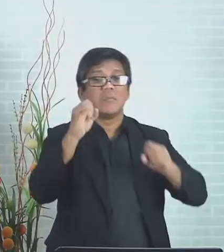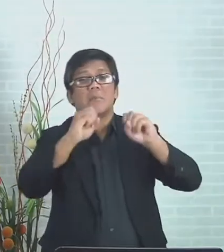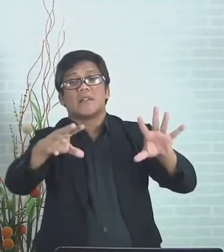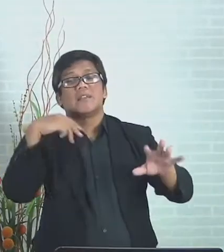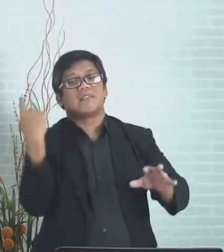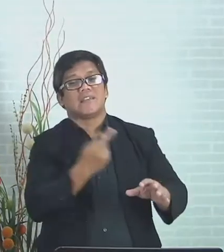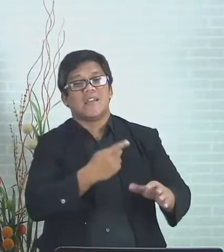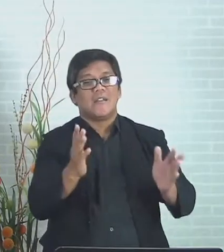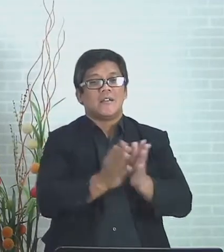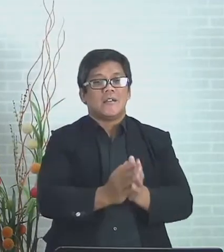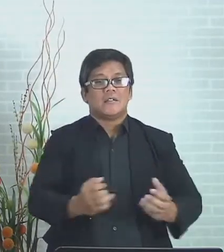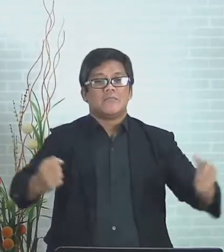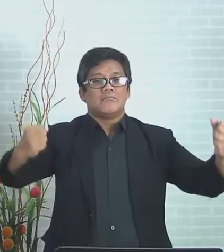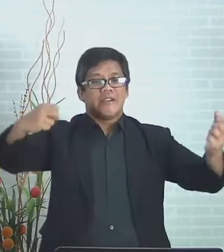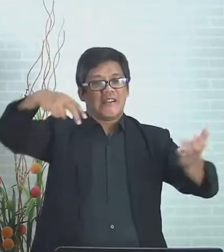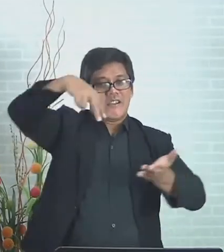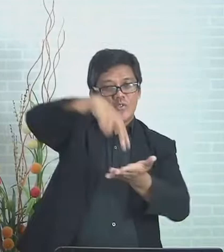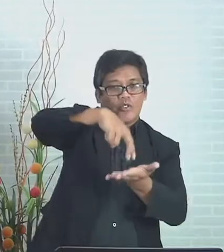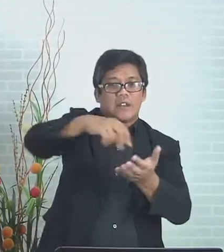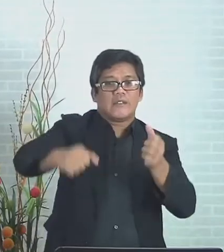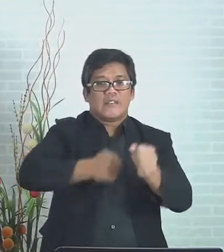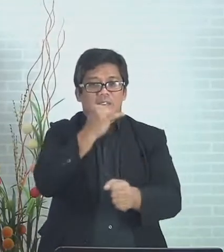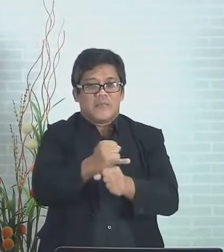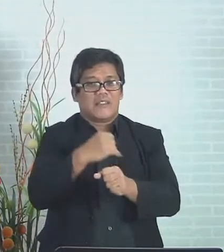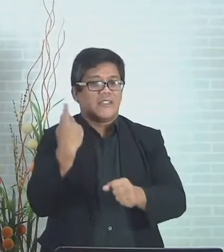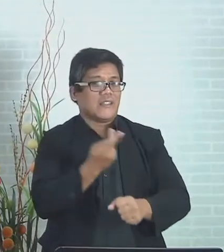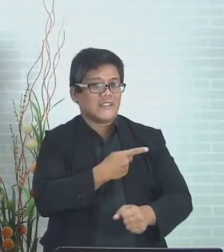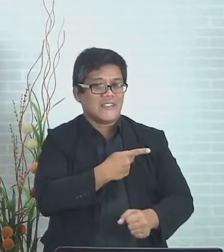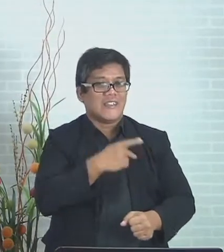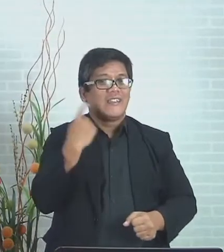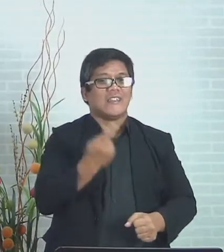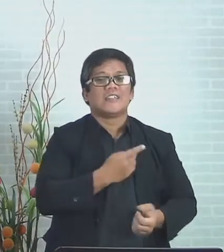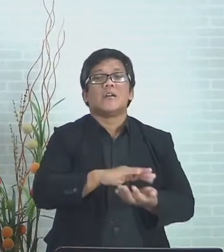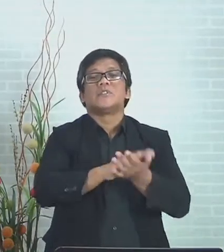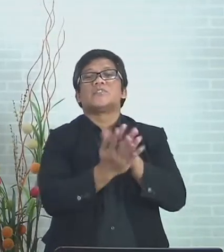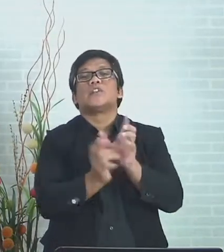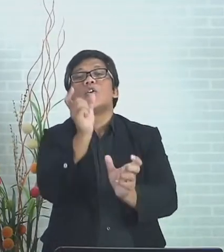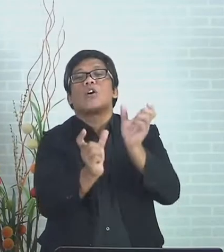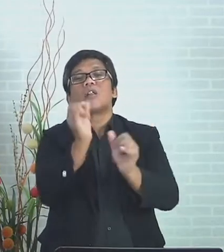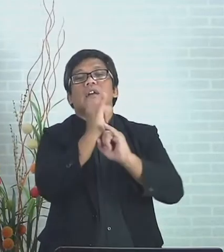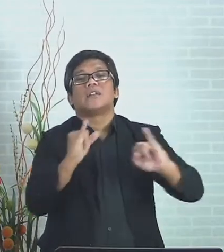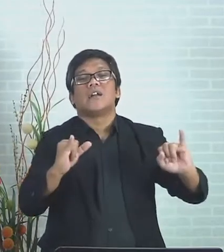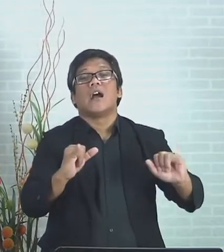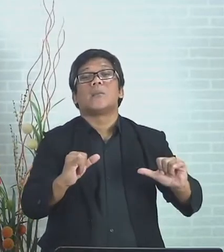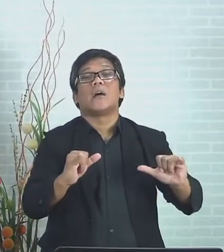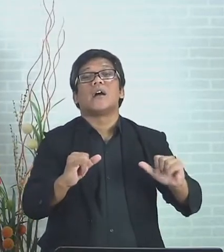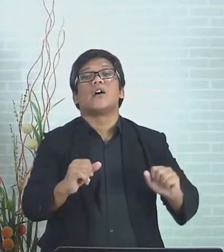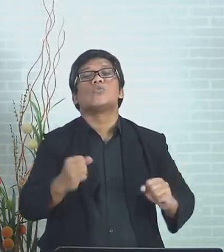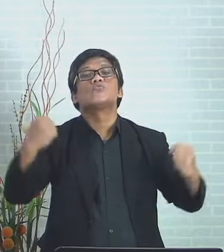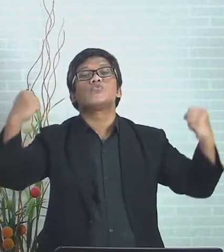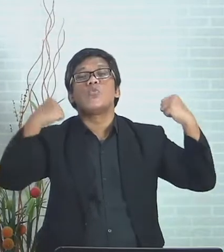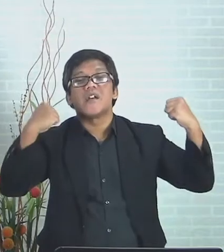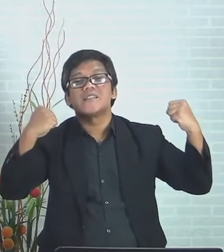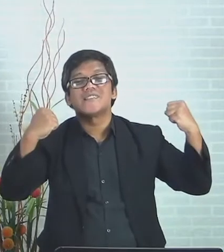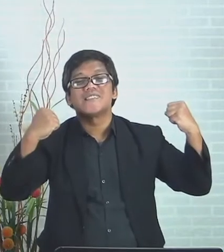dan meneguhkan iman kita menguatkan kita sehingga kita menjadi orang-orang yang kuat dan mengalami kemenangan